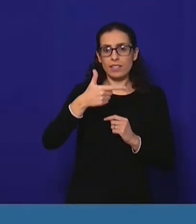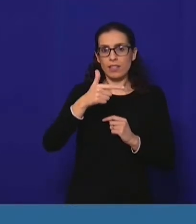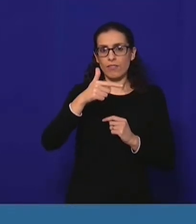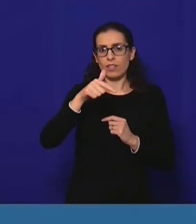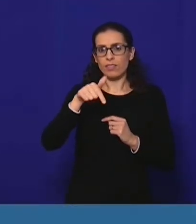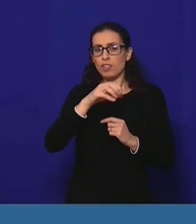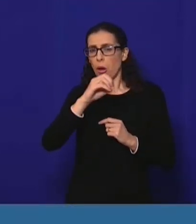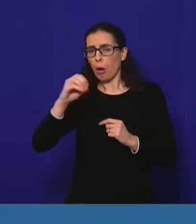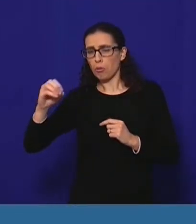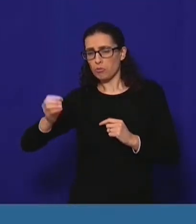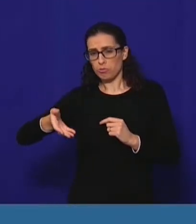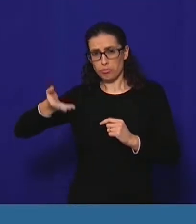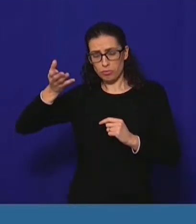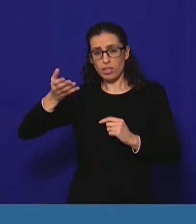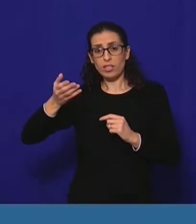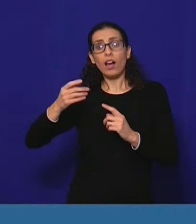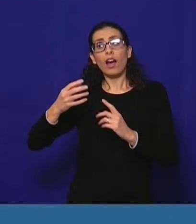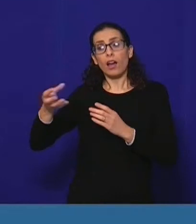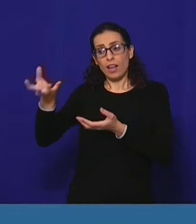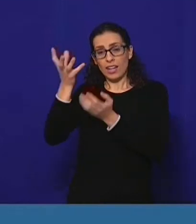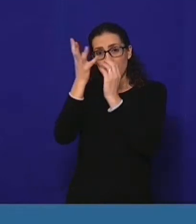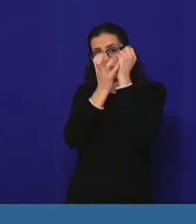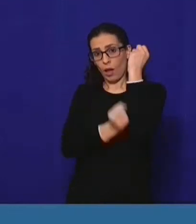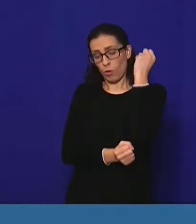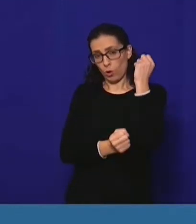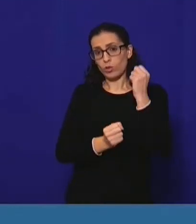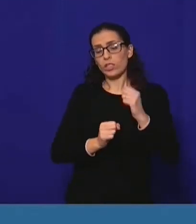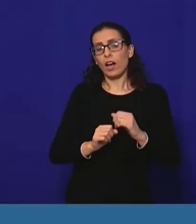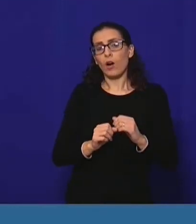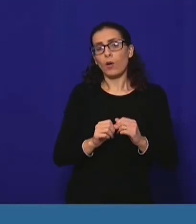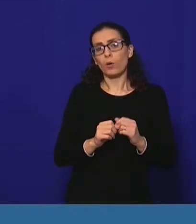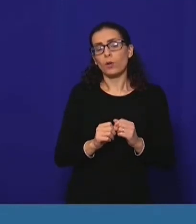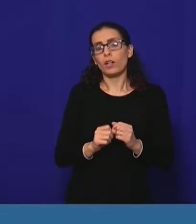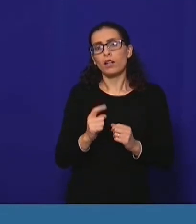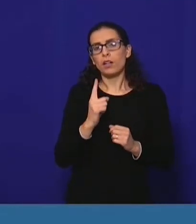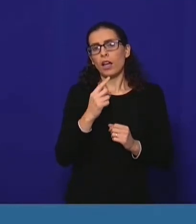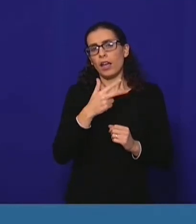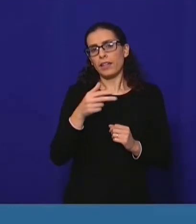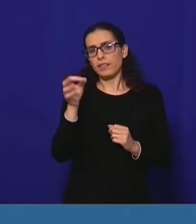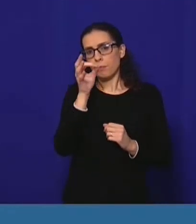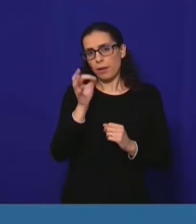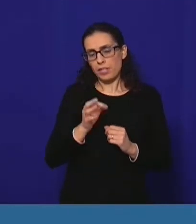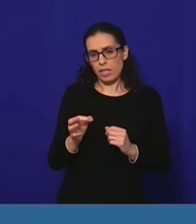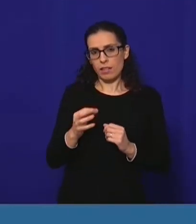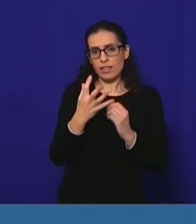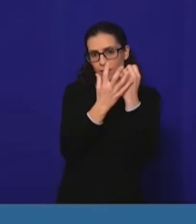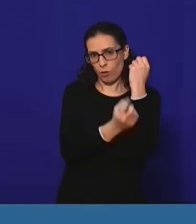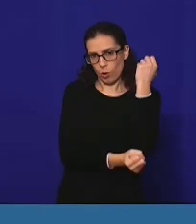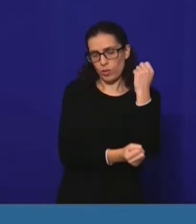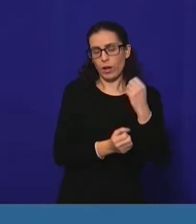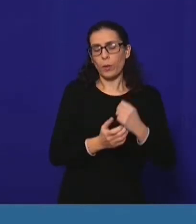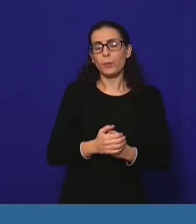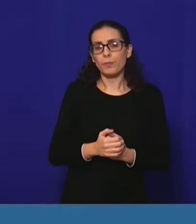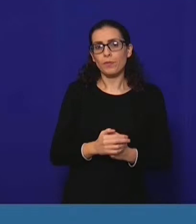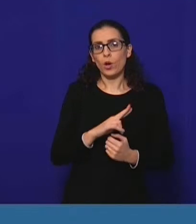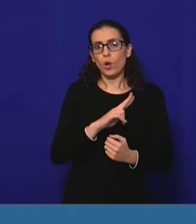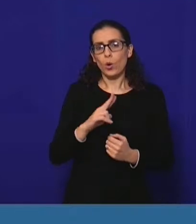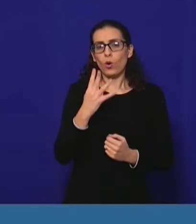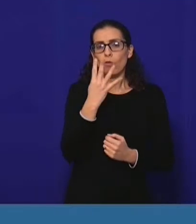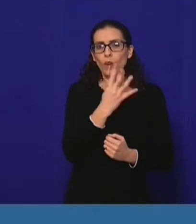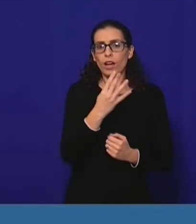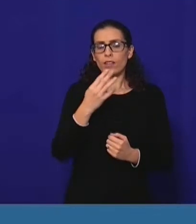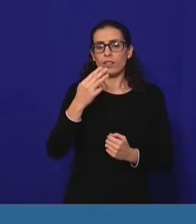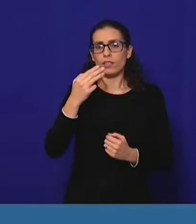87,684 persuni li huwa ekwivalenti su 18% tal-population digital age li id-downloadjaw din l-app. U kellna